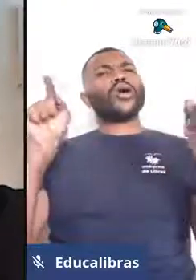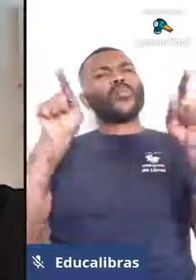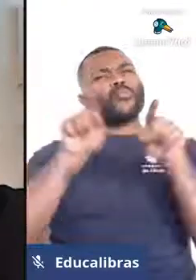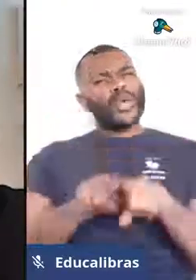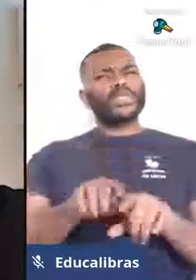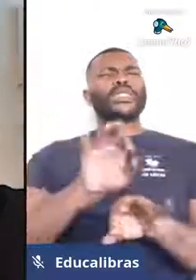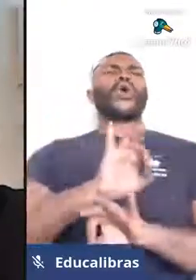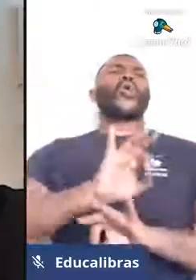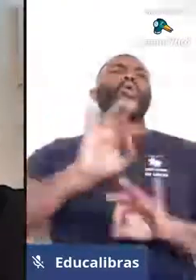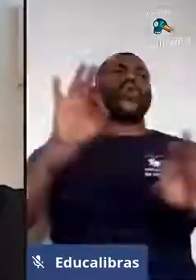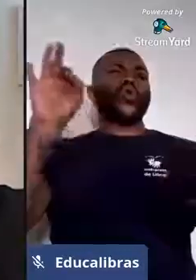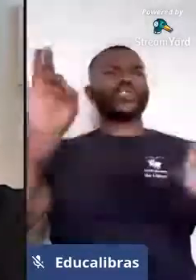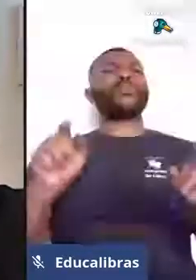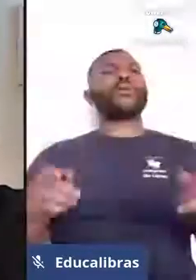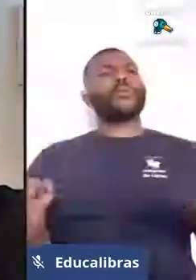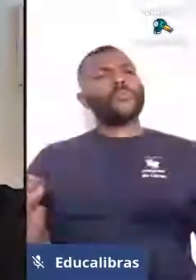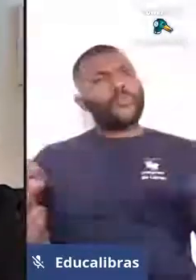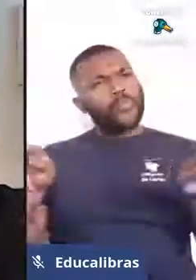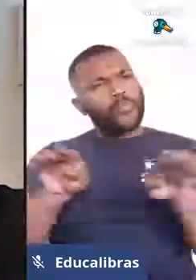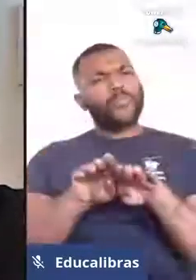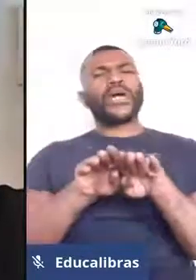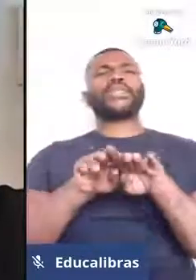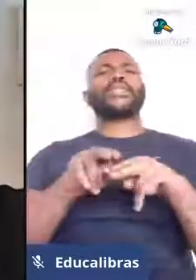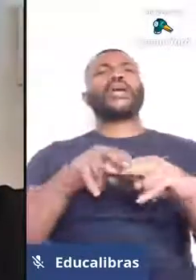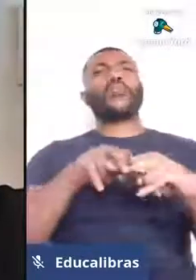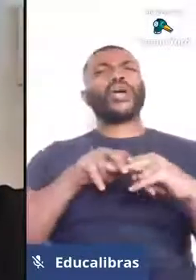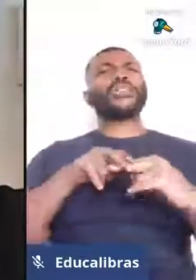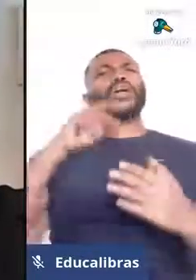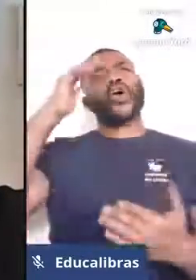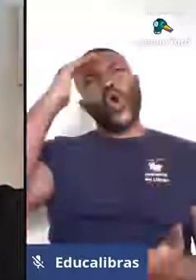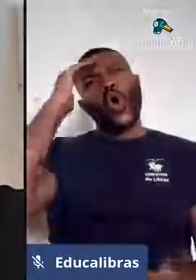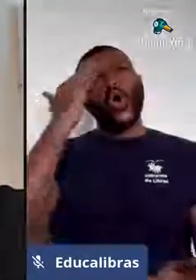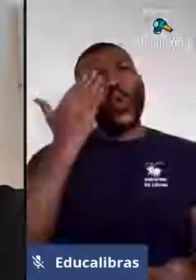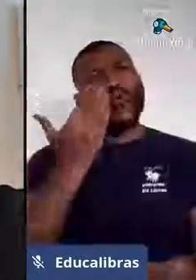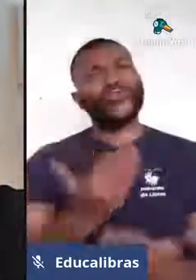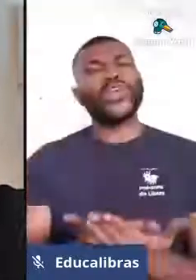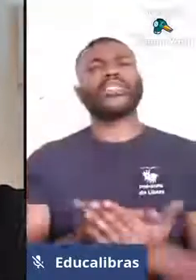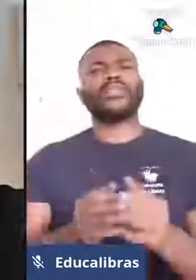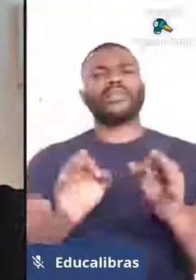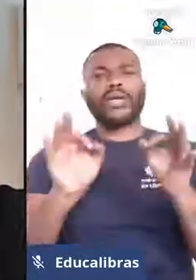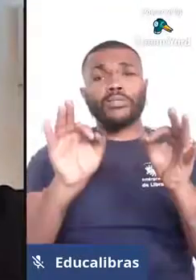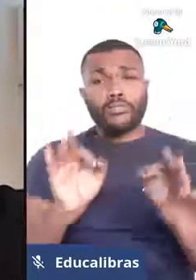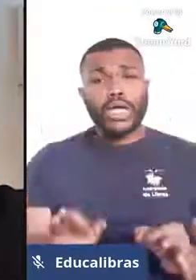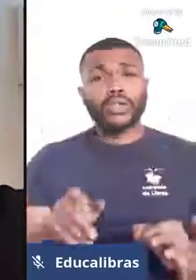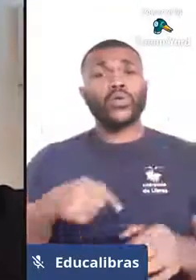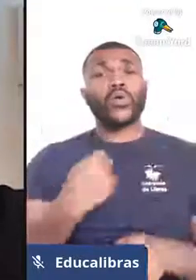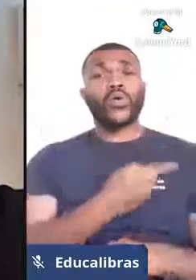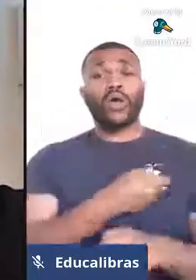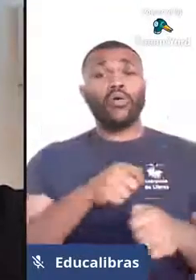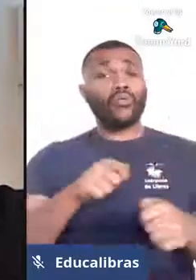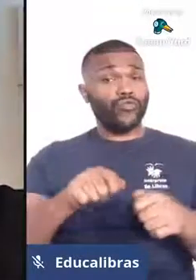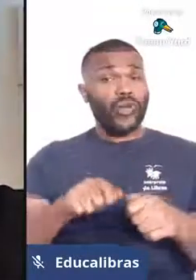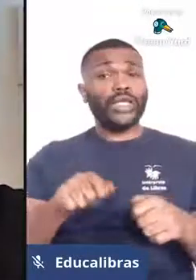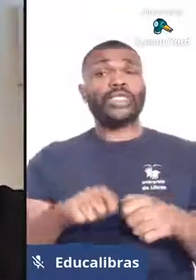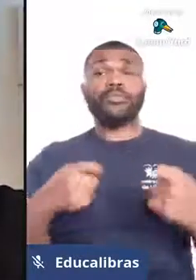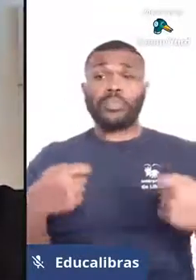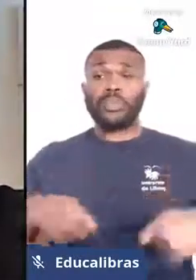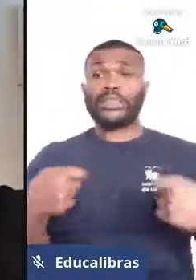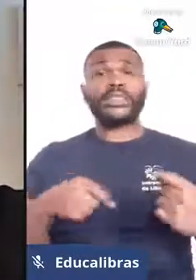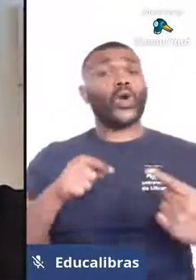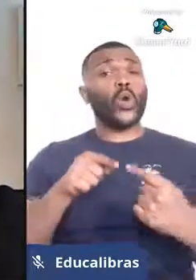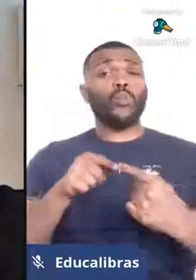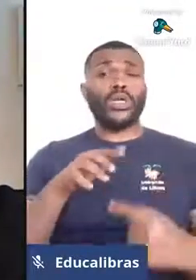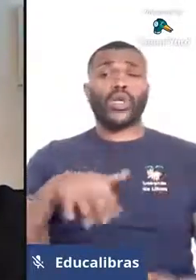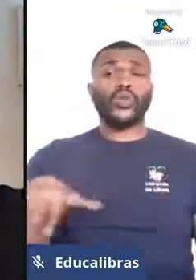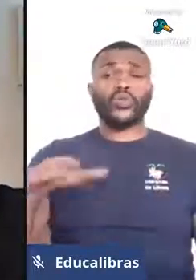essenciais, parcerias baseadas numa crença de que realmente o que a gente faz tem que ser para todos. Eu concordo com você,